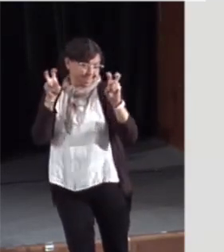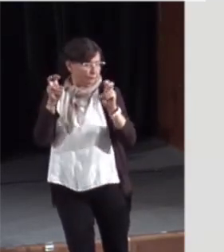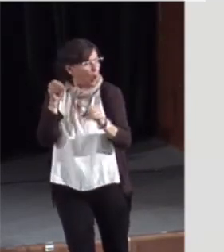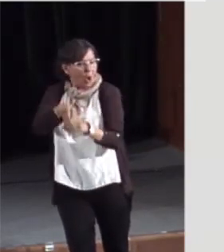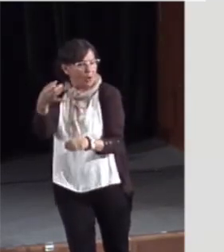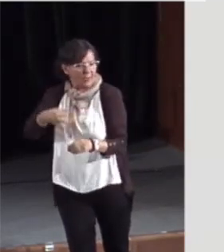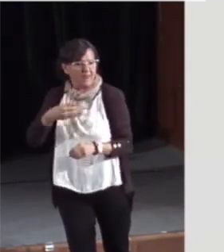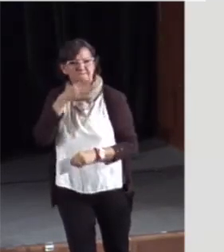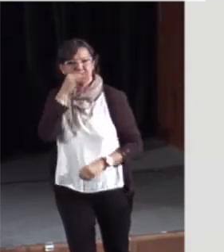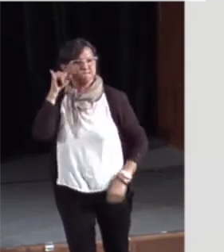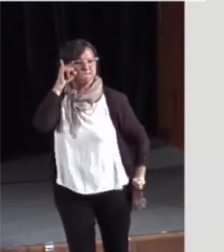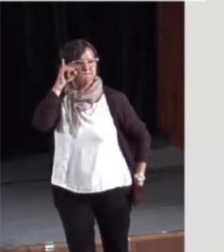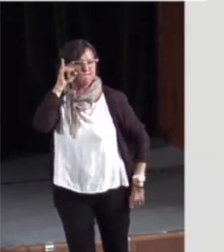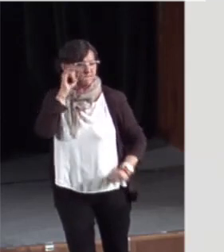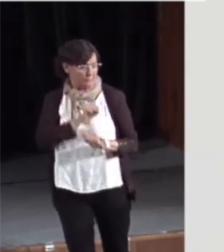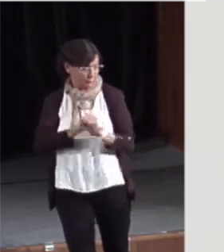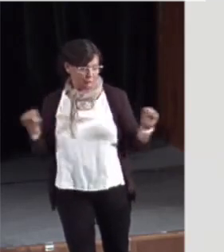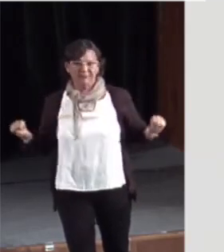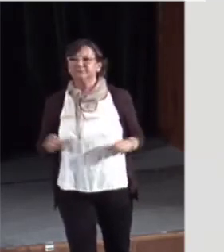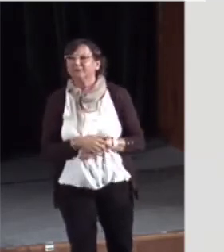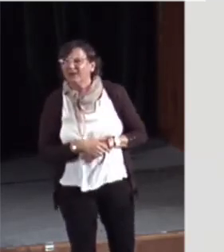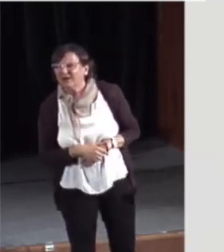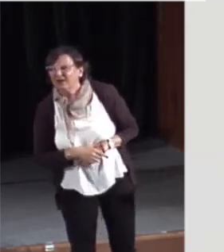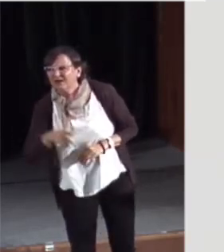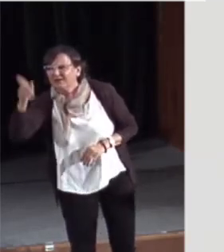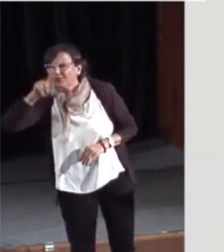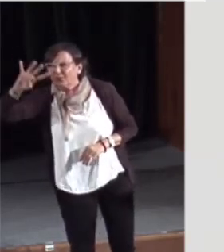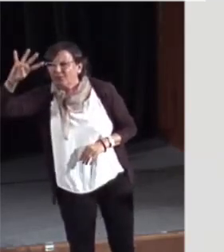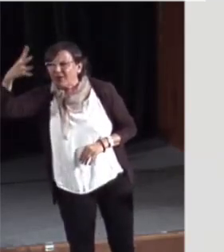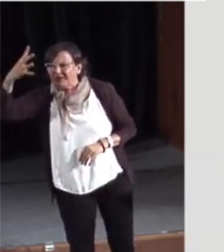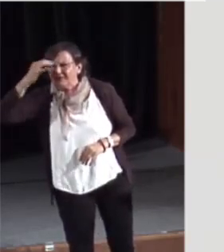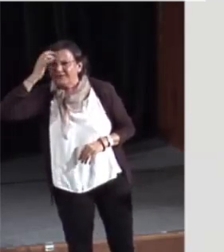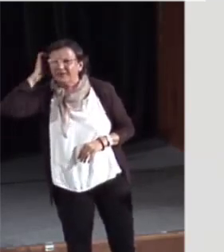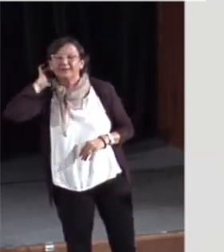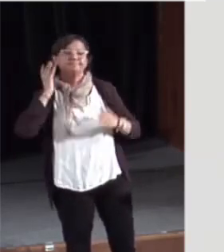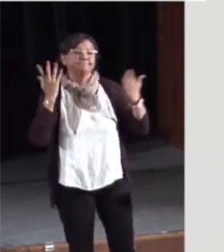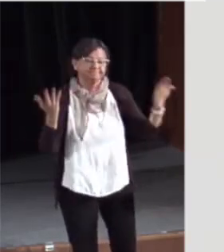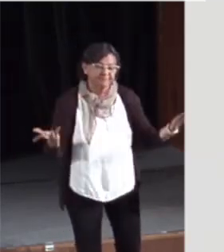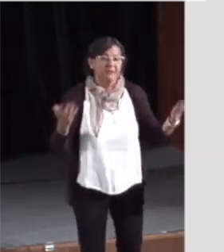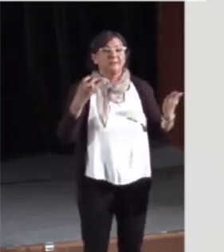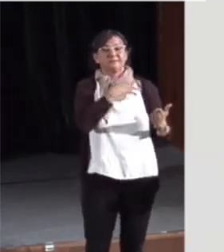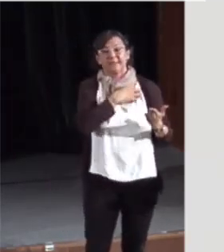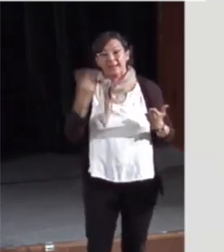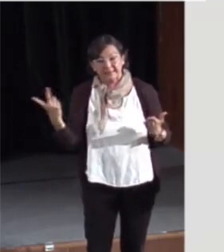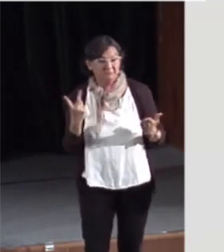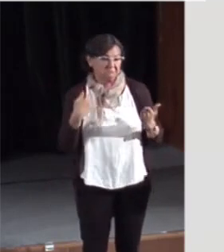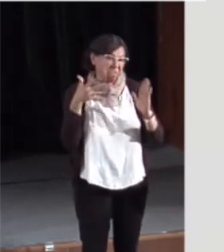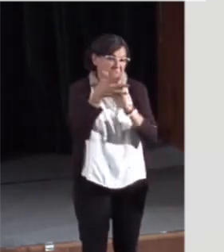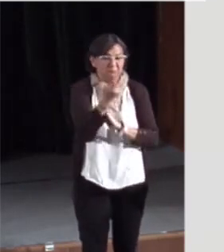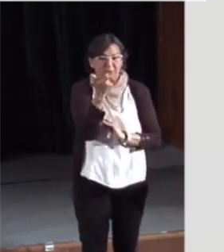y expresión. Eso da cuenta del papel importante que tiene este componente no manual en el proceso de creación del